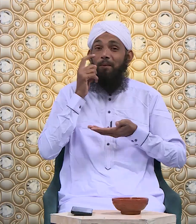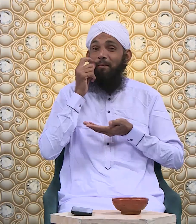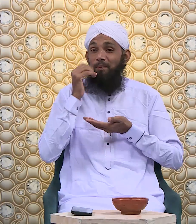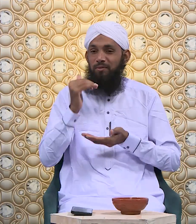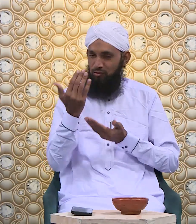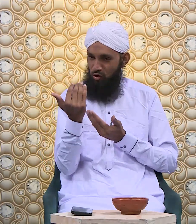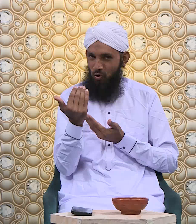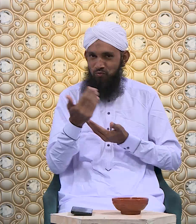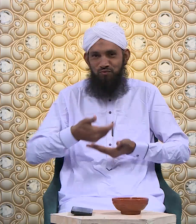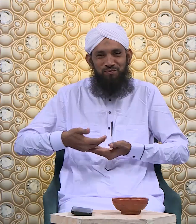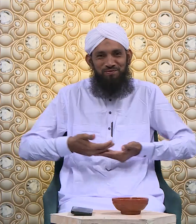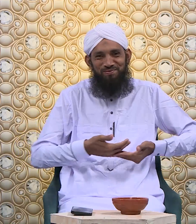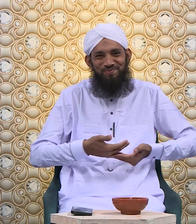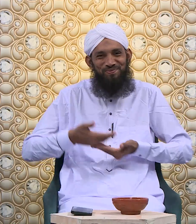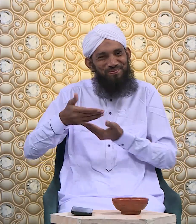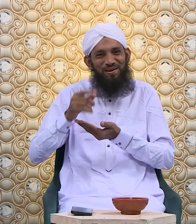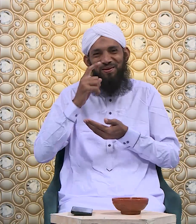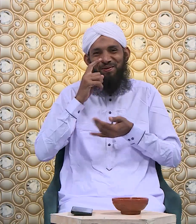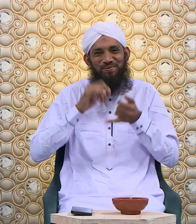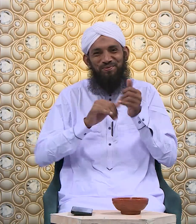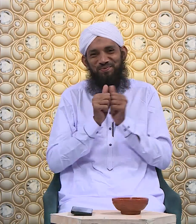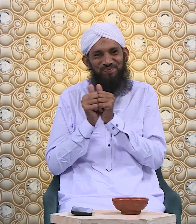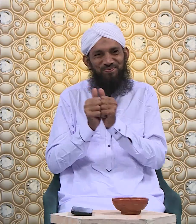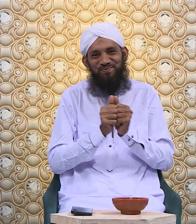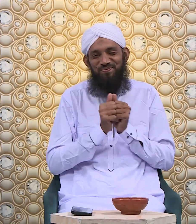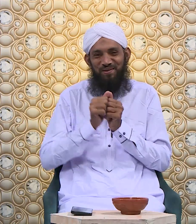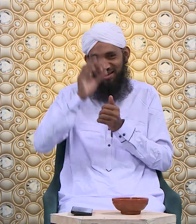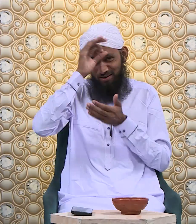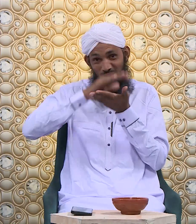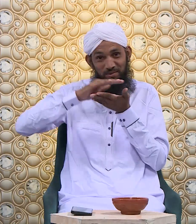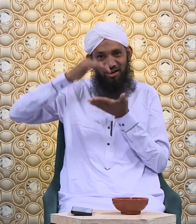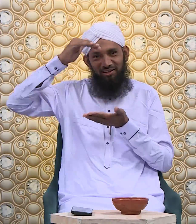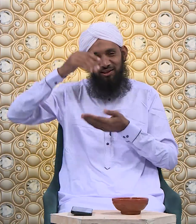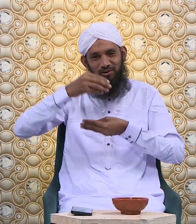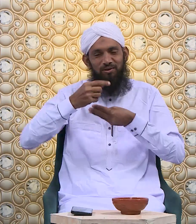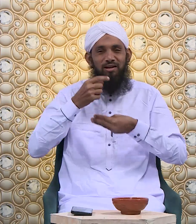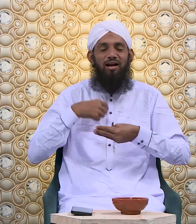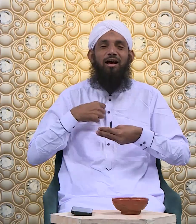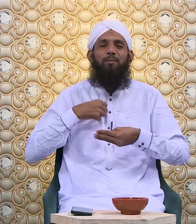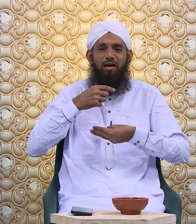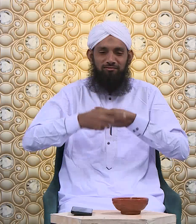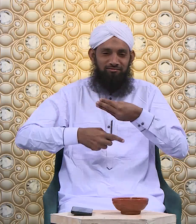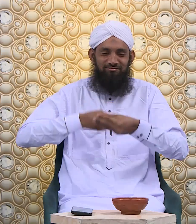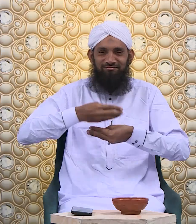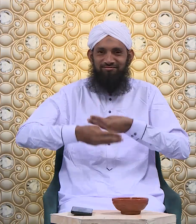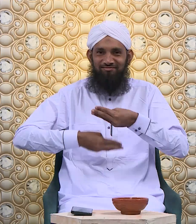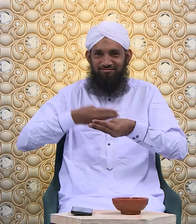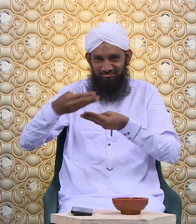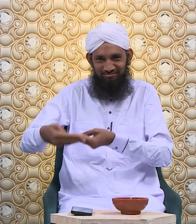فرزند کو لاؤ حضرت اسمہ رضی اللہ تعالی عنہ نے امام حسن کو ایک کپڑے میں لپیٹ کر حضور سیدہ عالم صلی